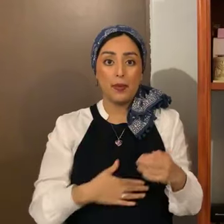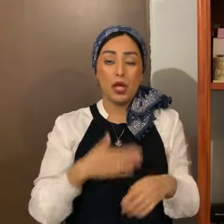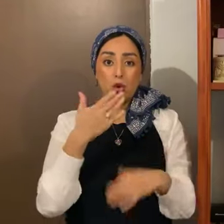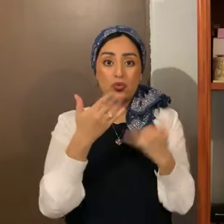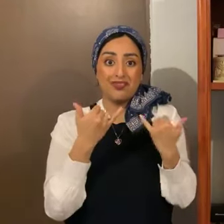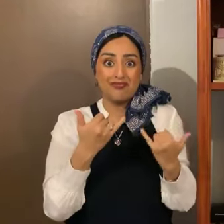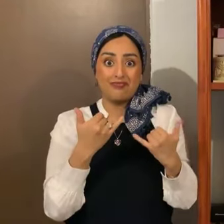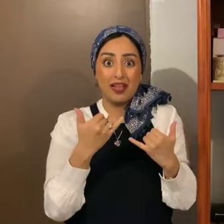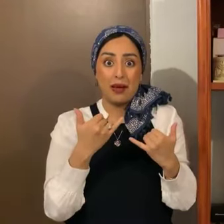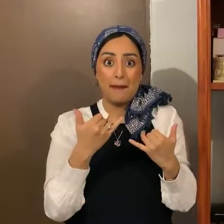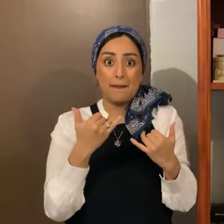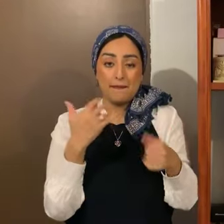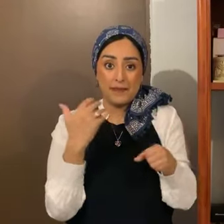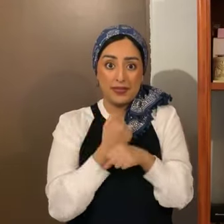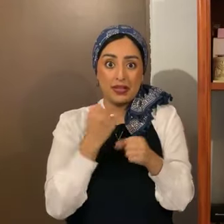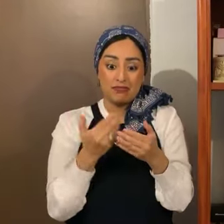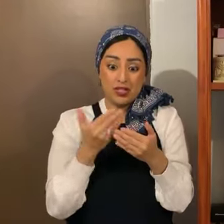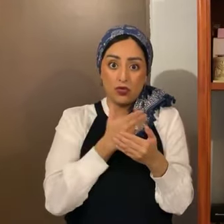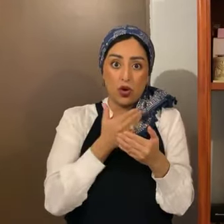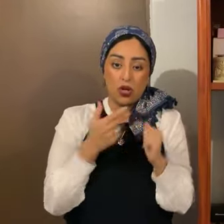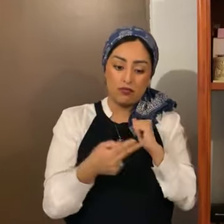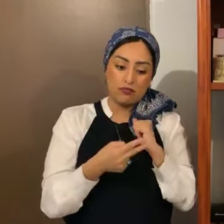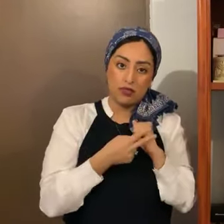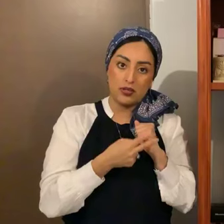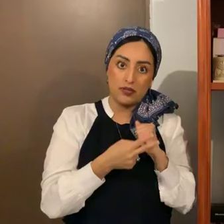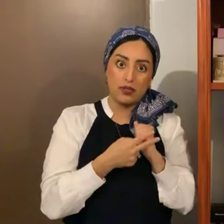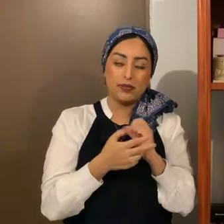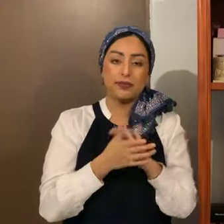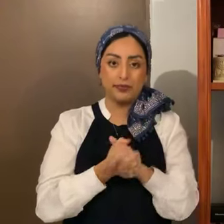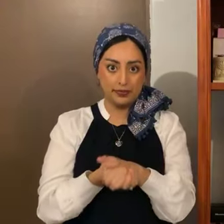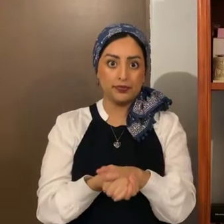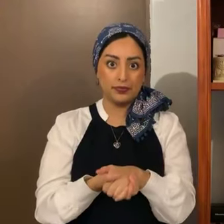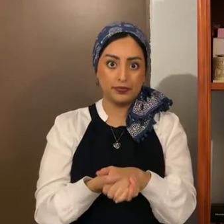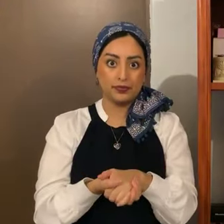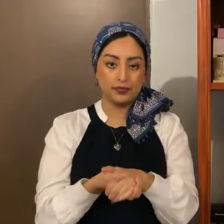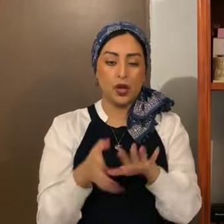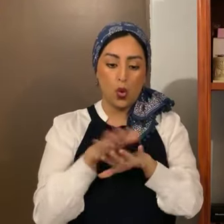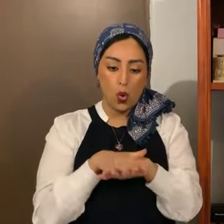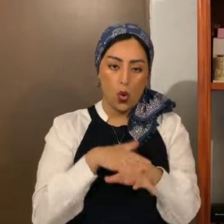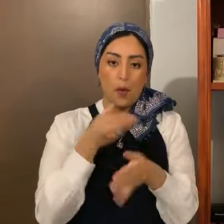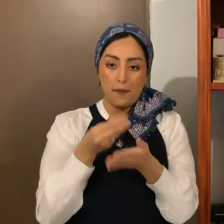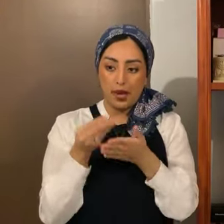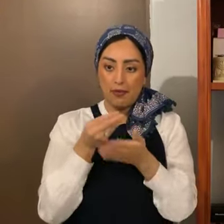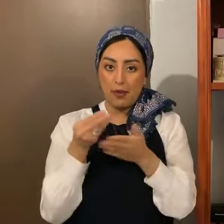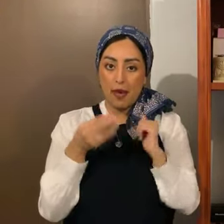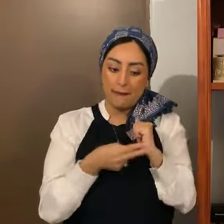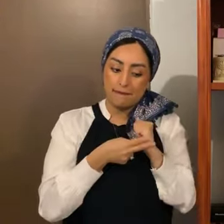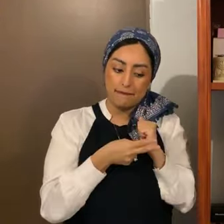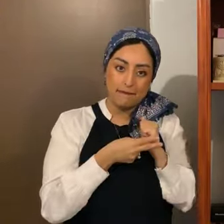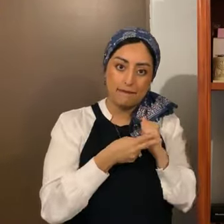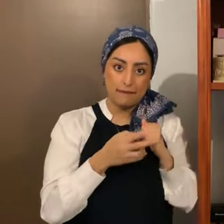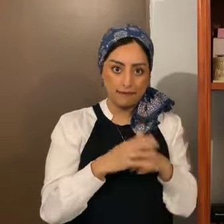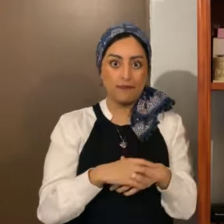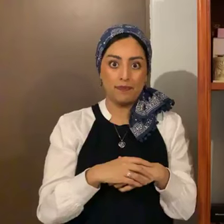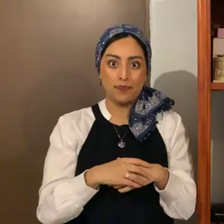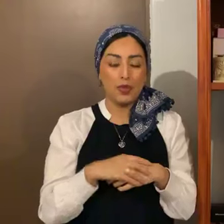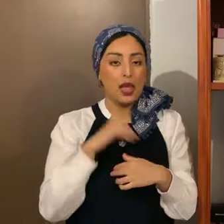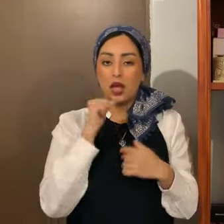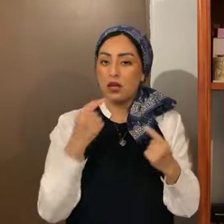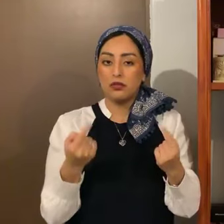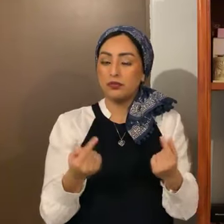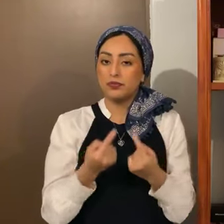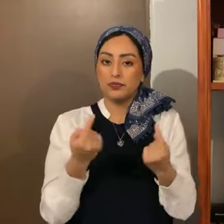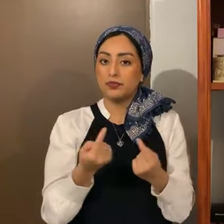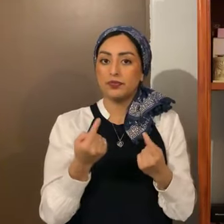stock mínimo de 1 año, si se puede mínimo, poco a poquito, van comprando así. Lo digo esto, no estoy pecando,